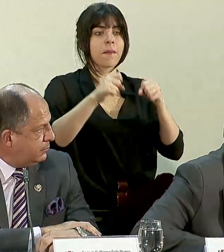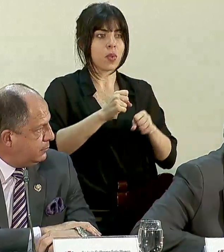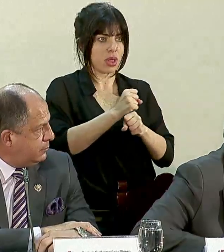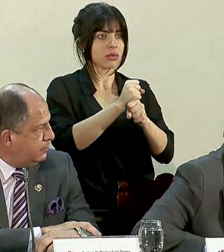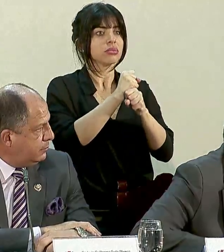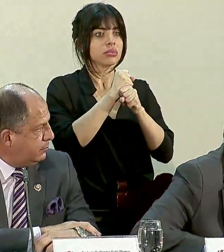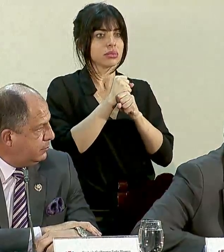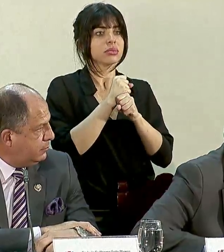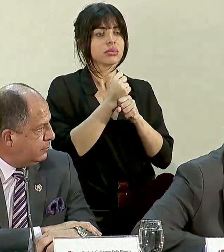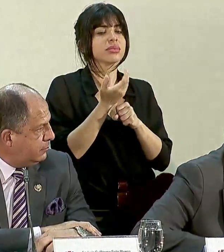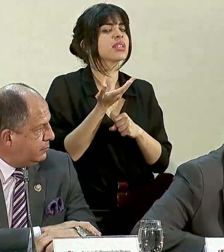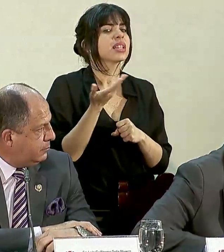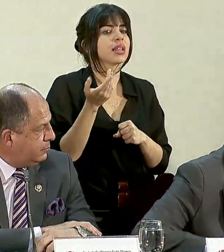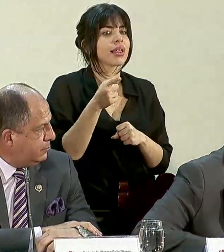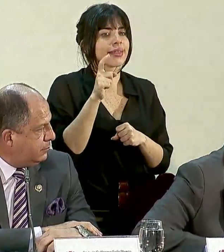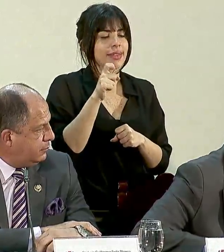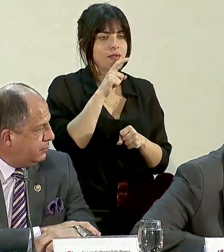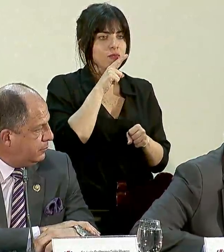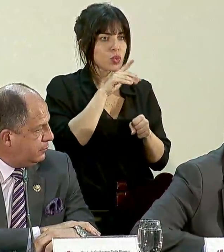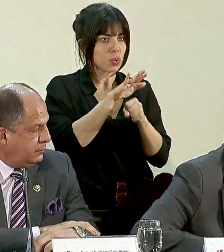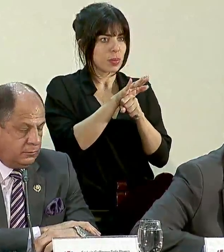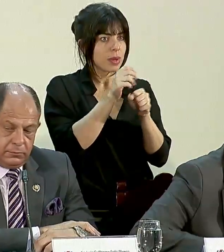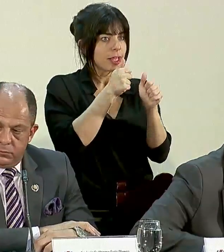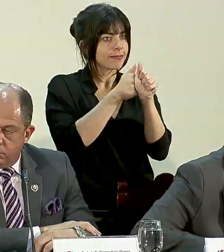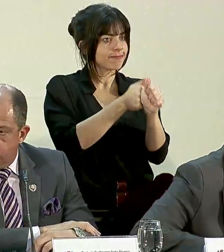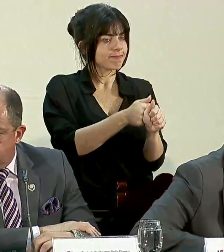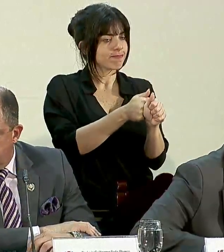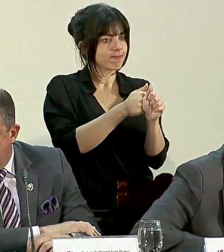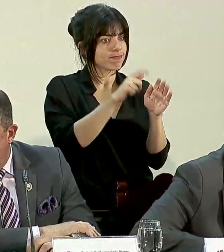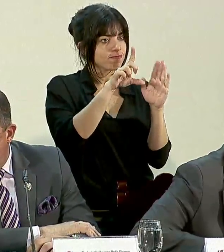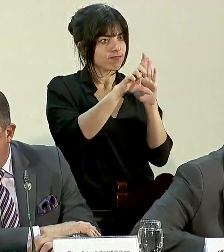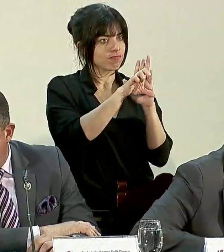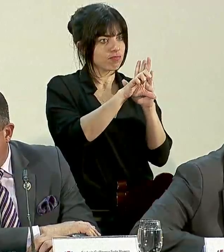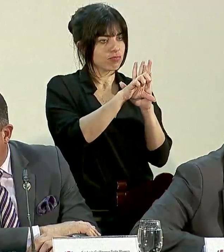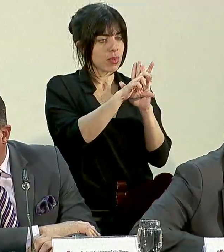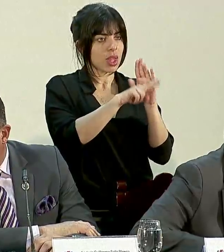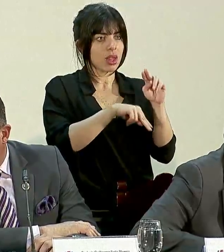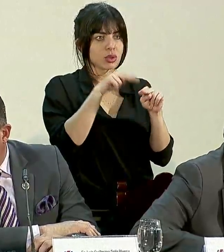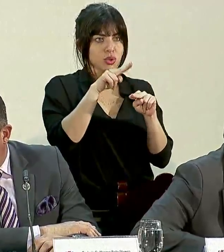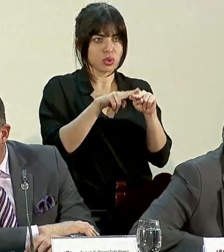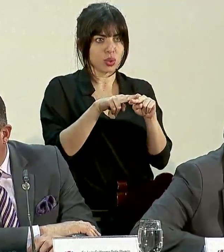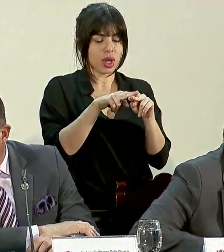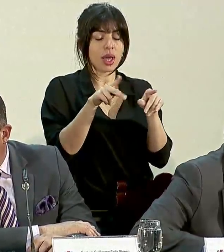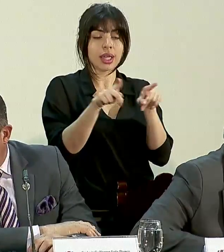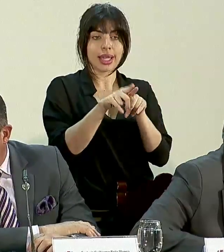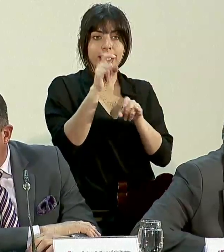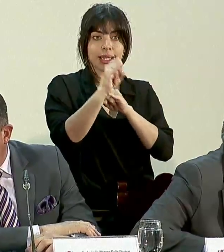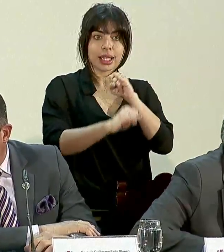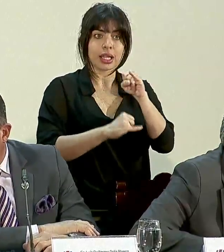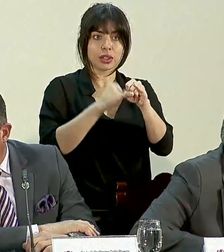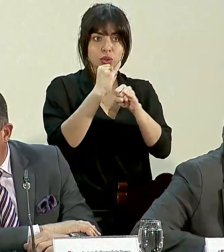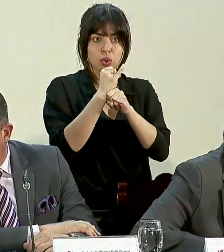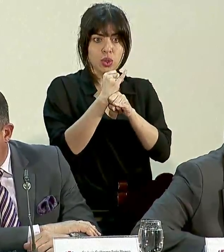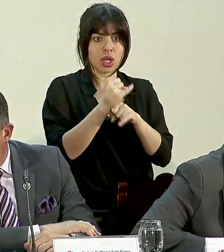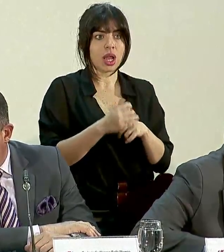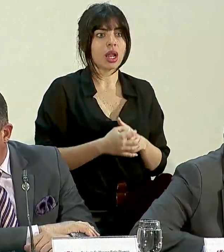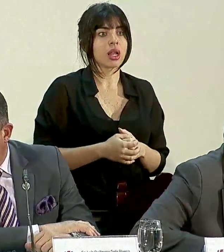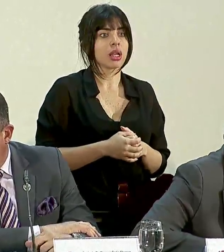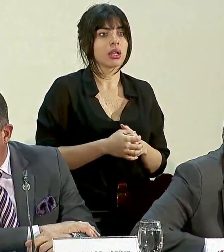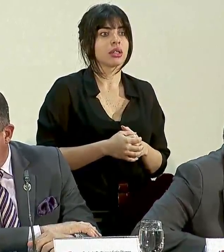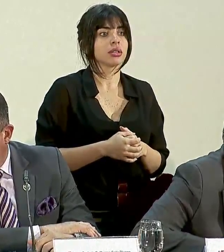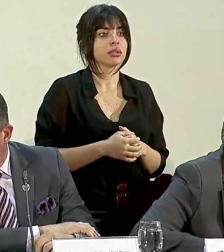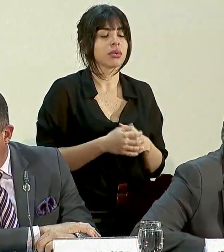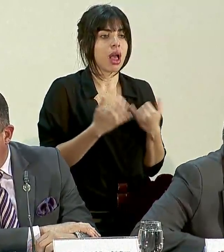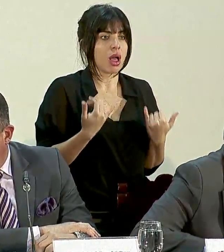asegurar es que tendrán que cumplir con la legislación nacional e internacional